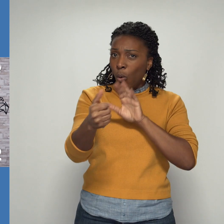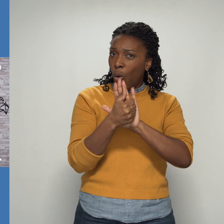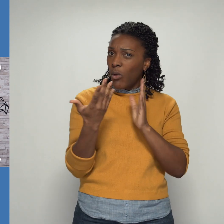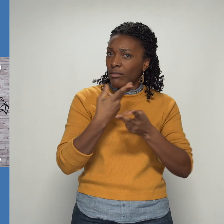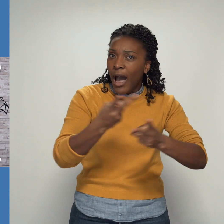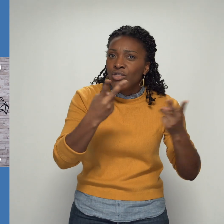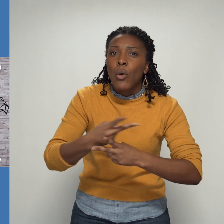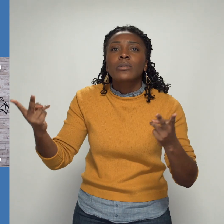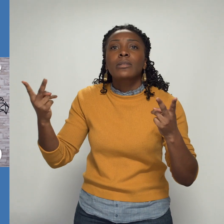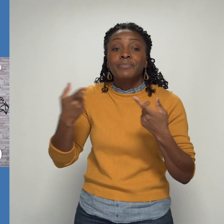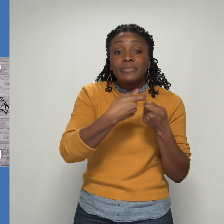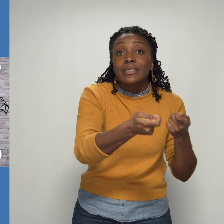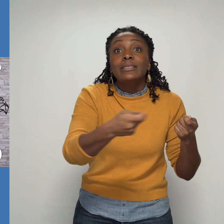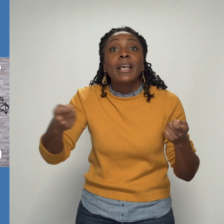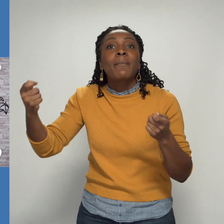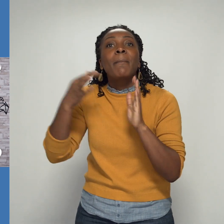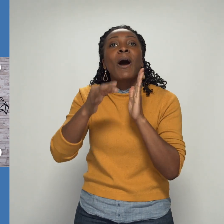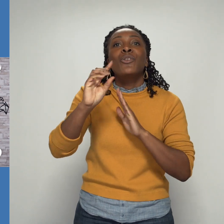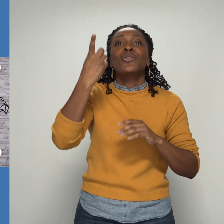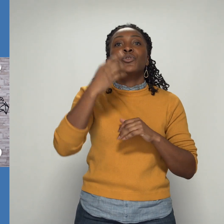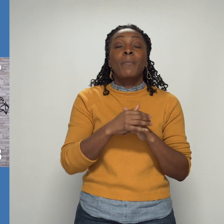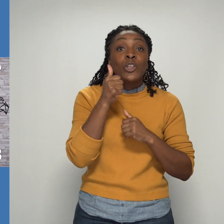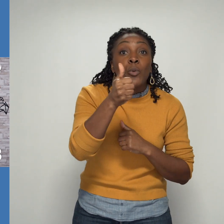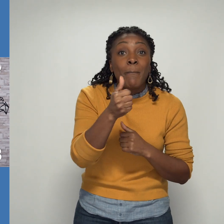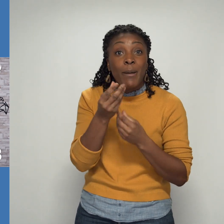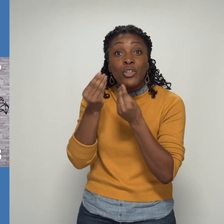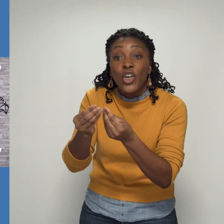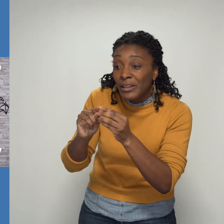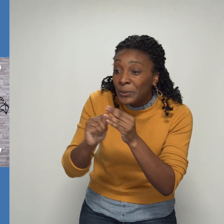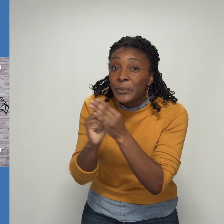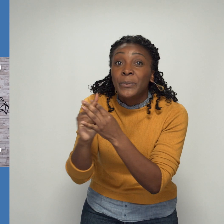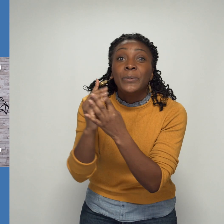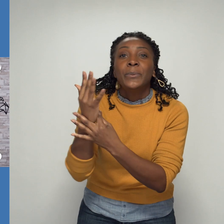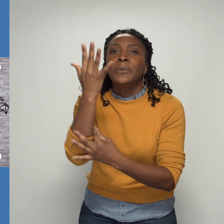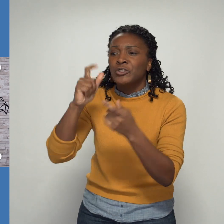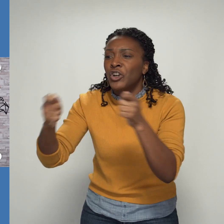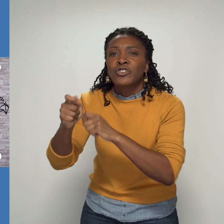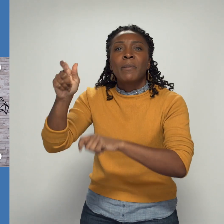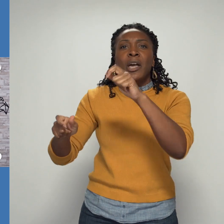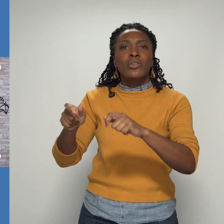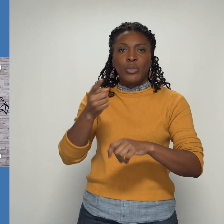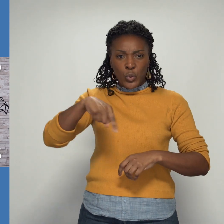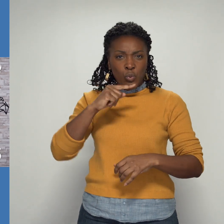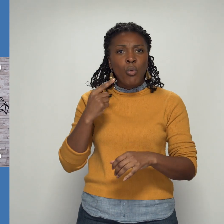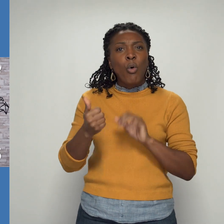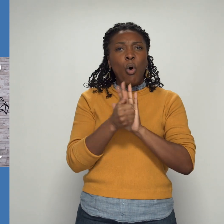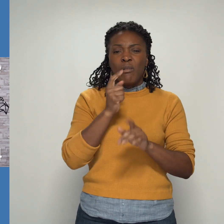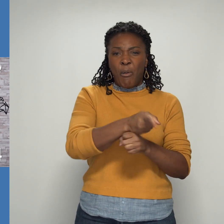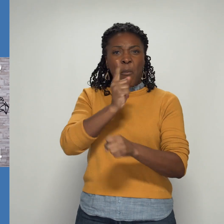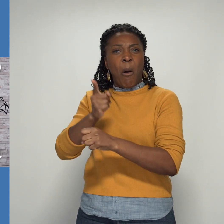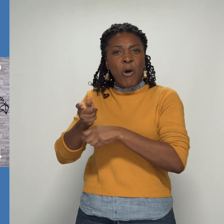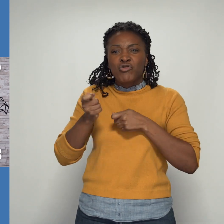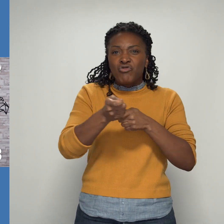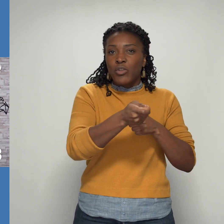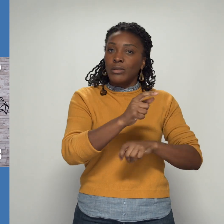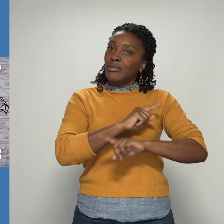d'annoncer, autrement dit de semer la parole, mais en aucun cas de faire croître et de changer les gens. Nous ne sommes pas là pour imposer. Jésus ne